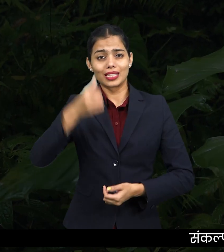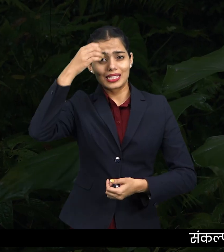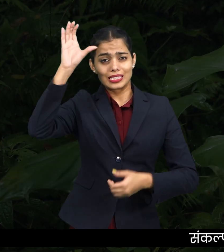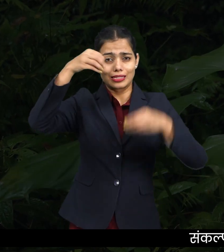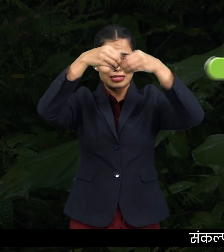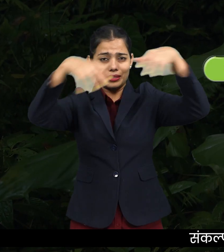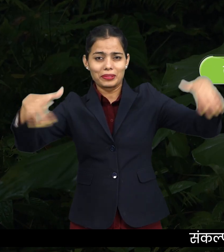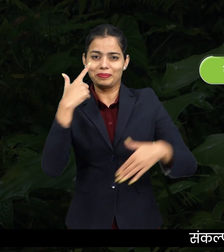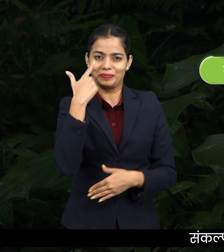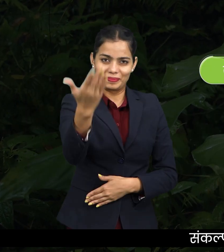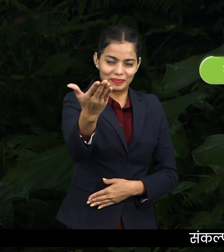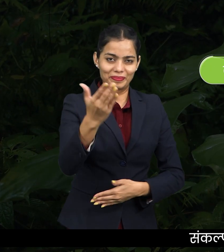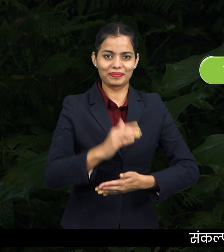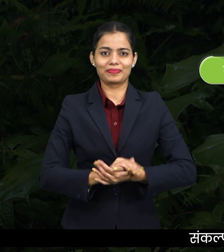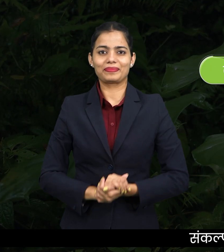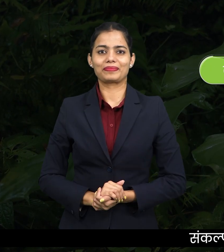संकल्पना नकाशा.